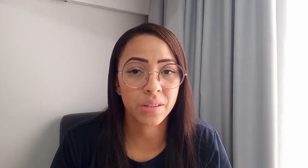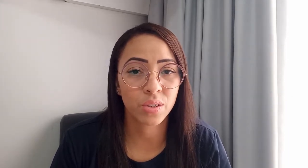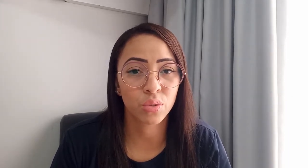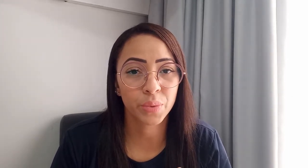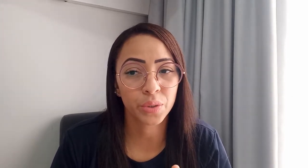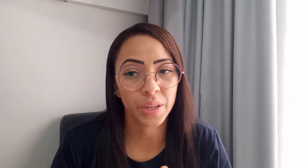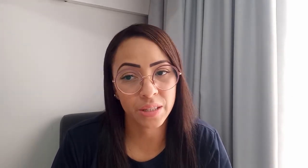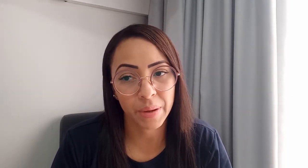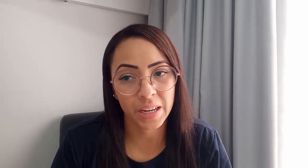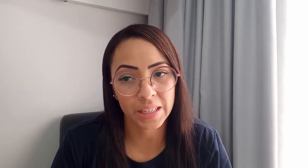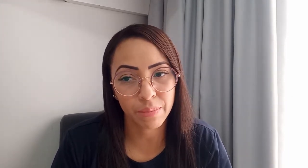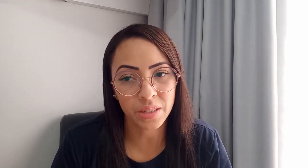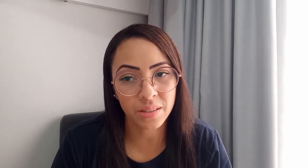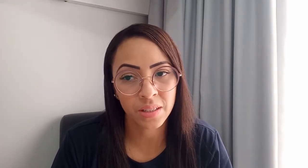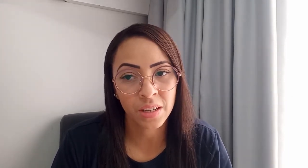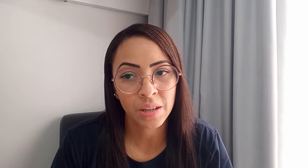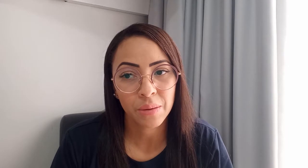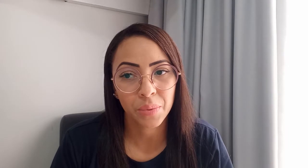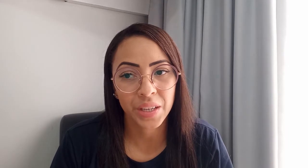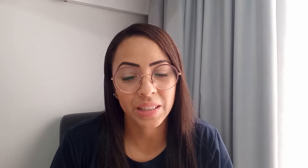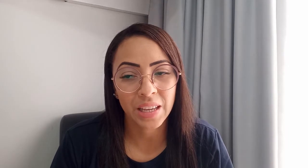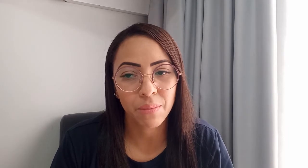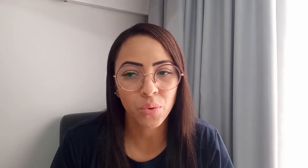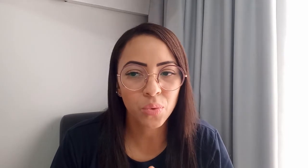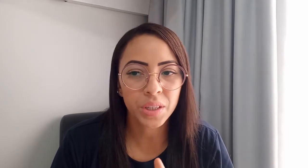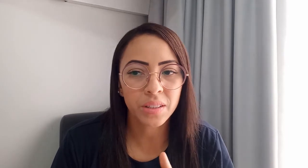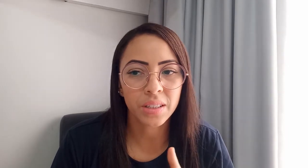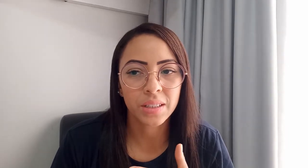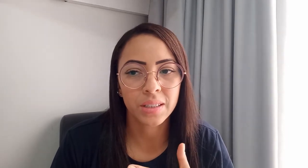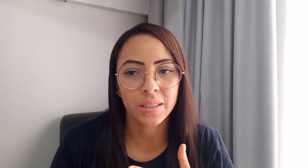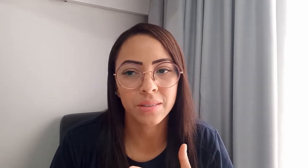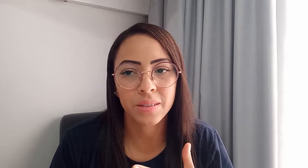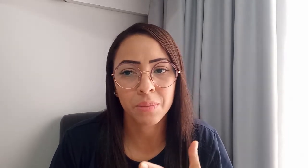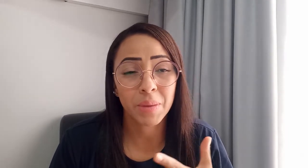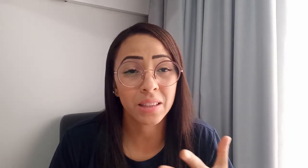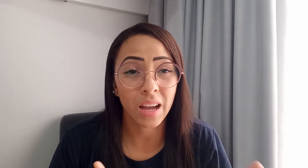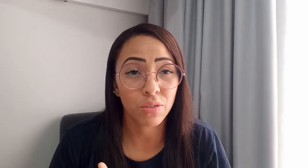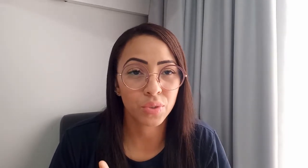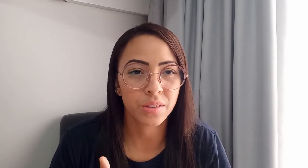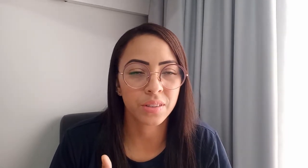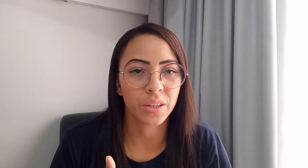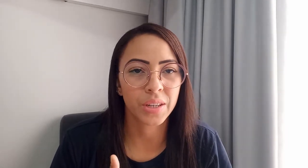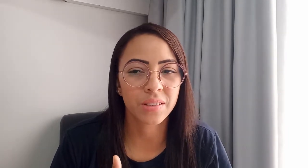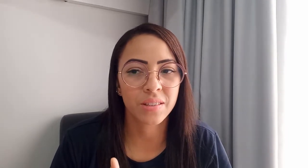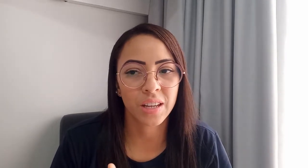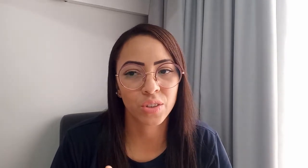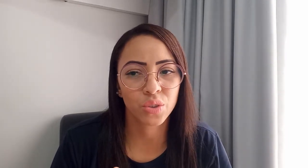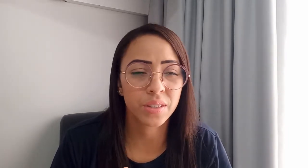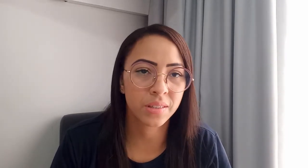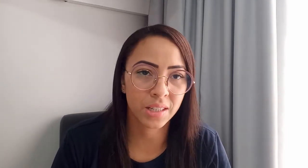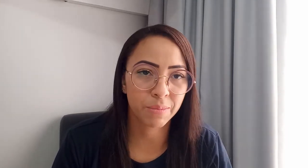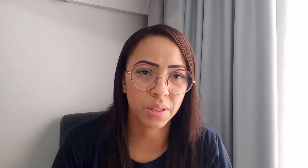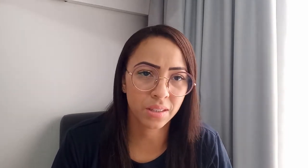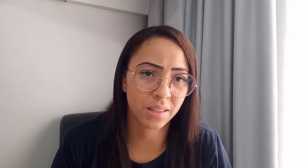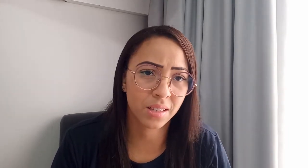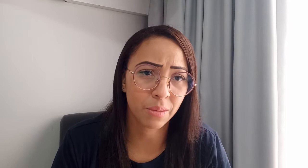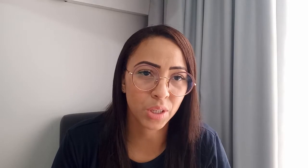adaptação do português para Libras, porque tem muitas metáforas, então é necessário a gente fazer essas